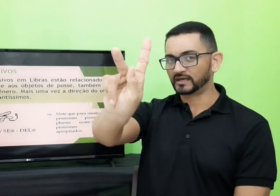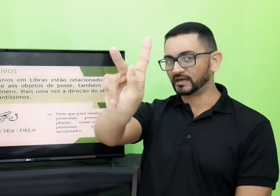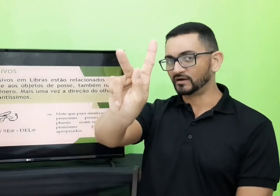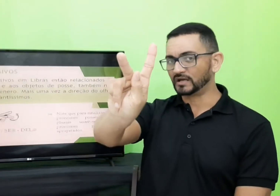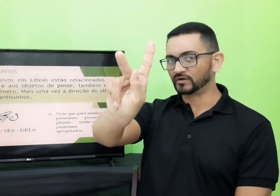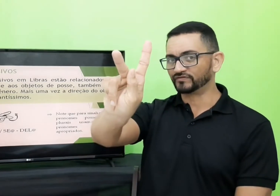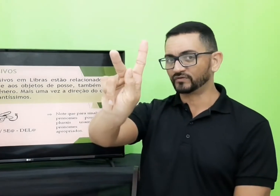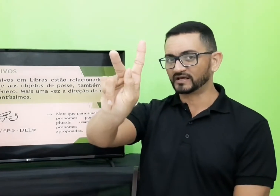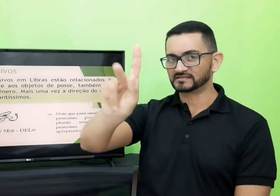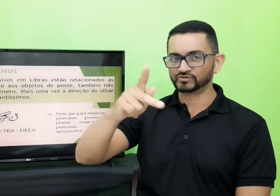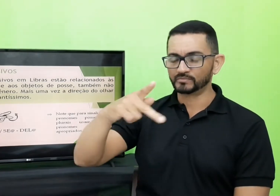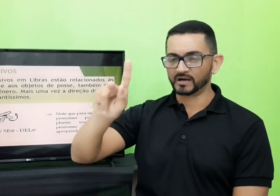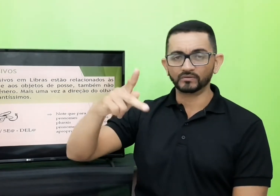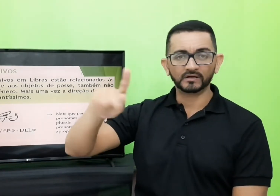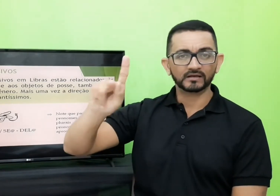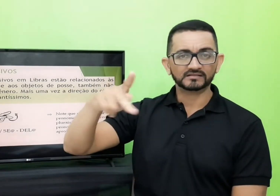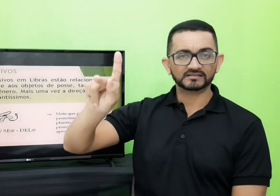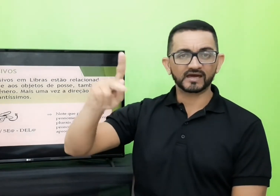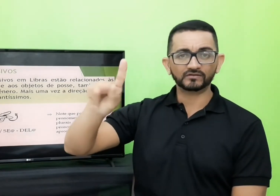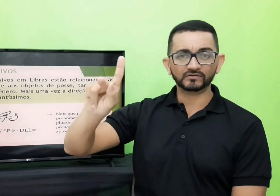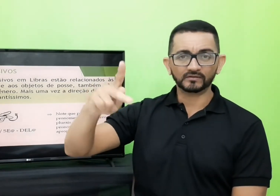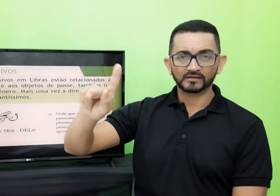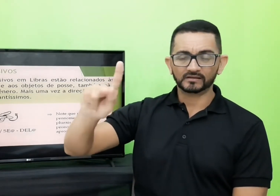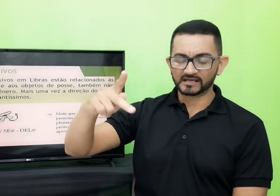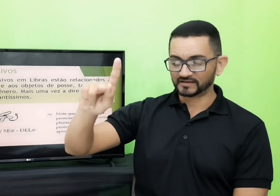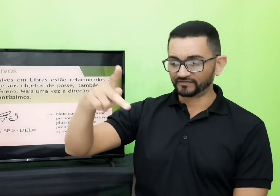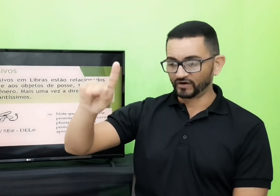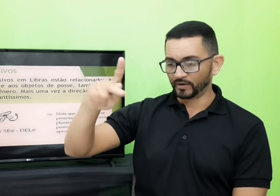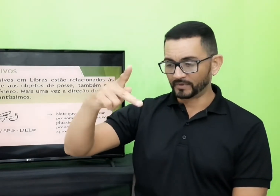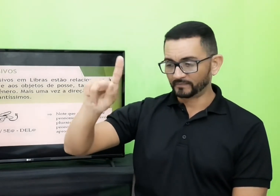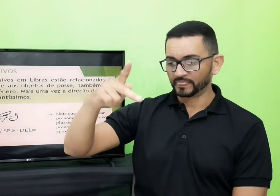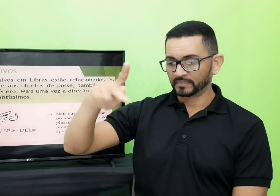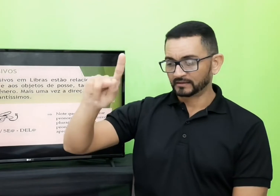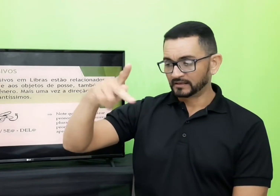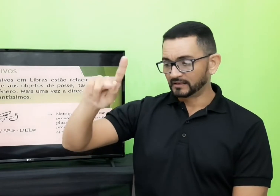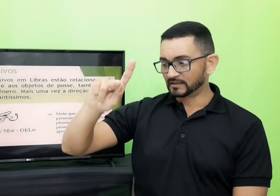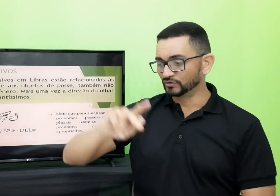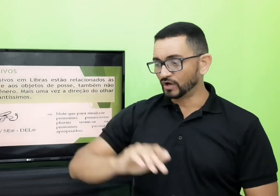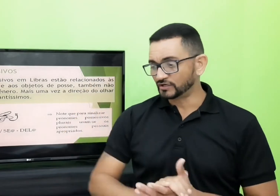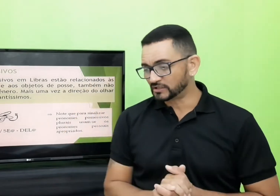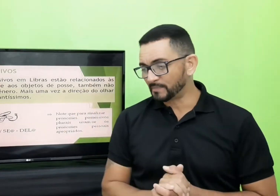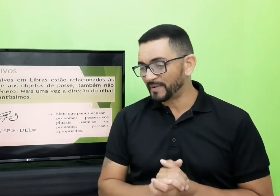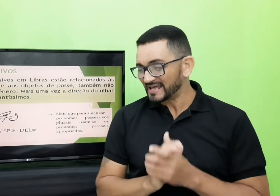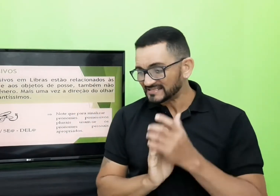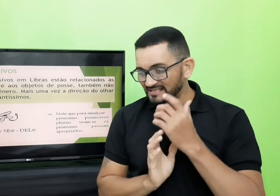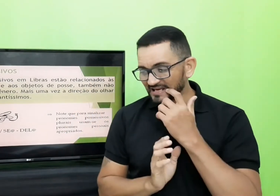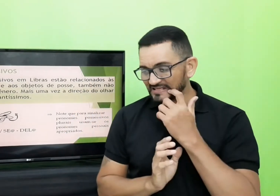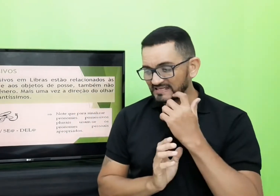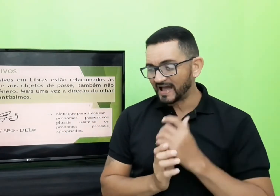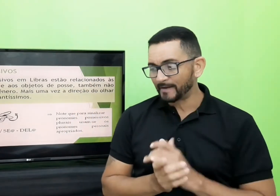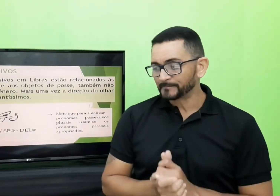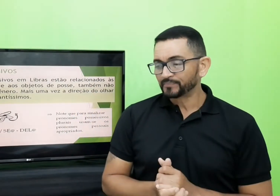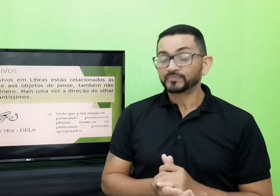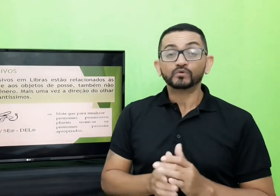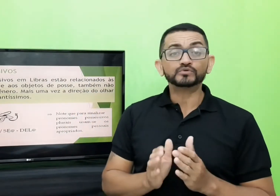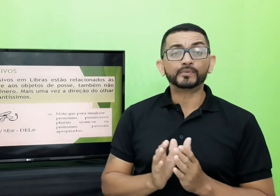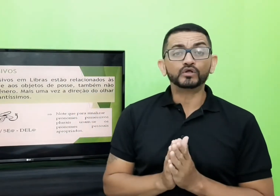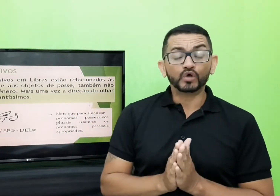ok? Olha a configuração de mão, certo? Dessa forma. Então, note que para sinalizar os